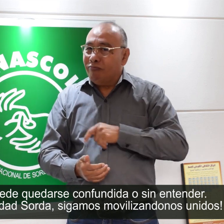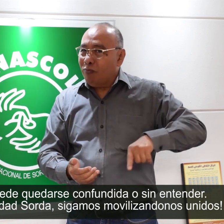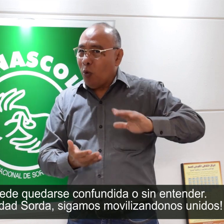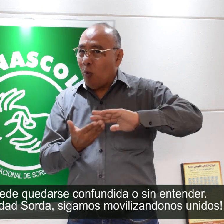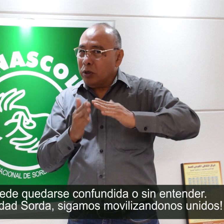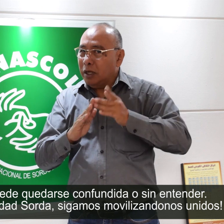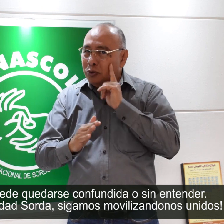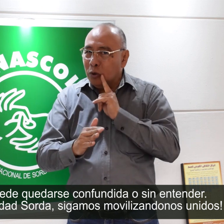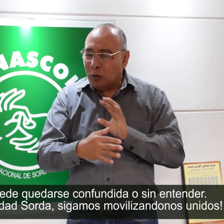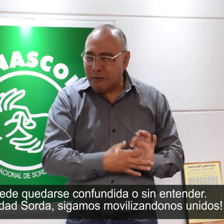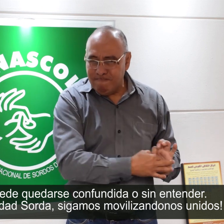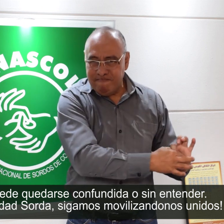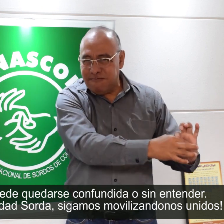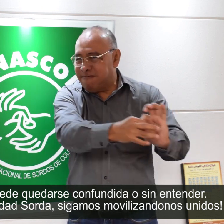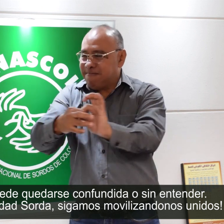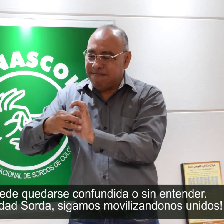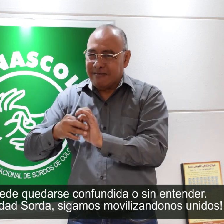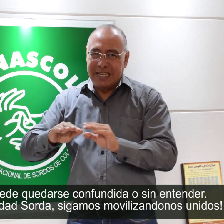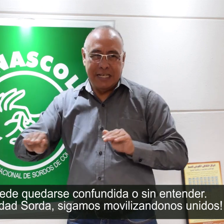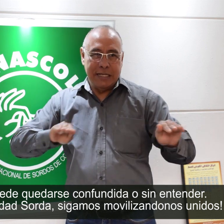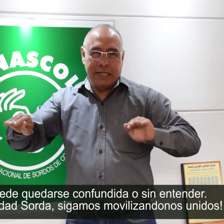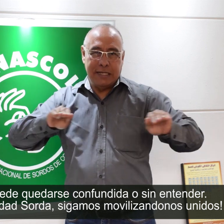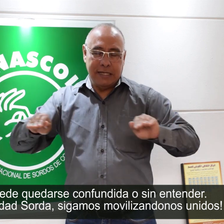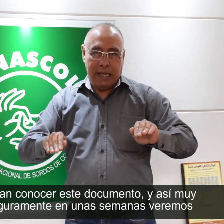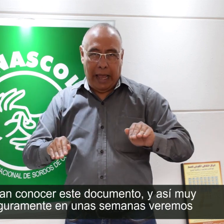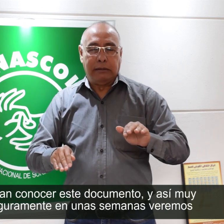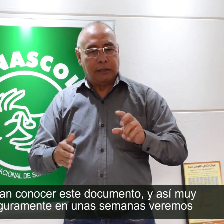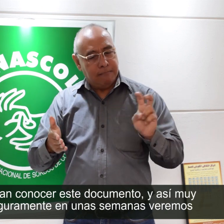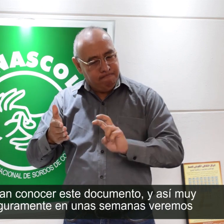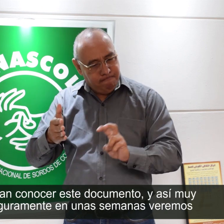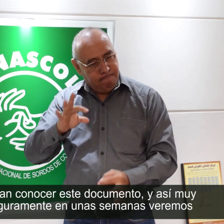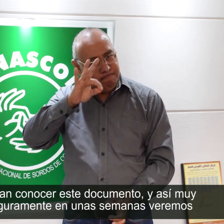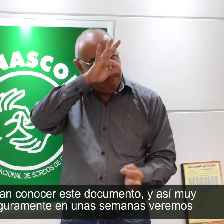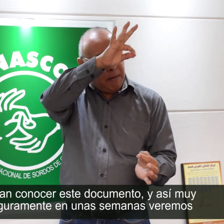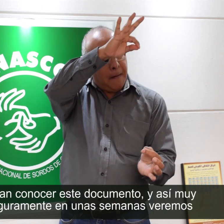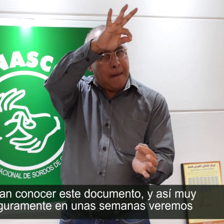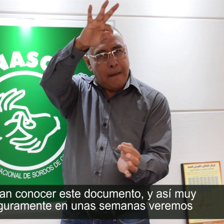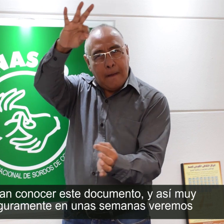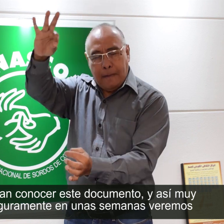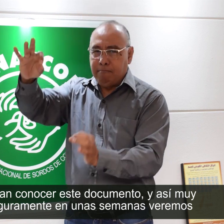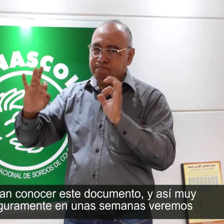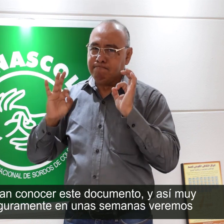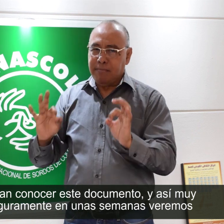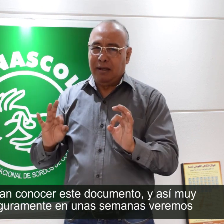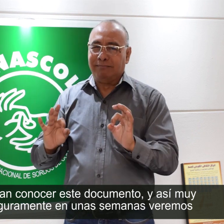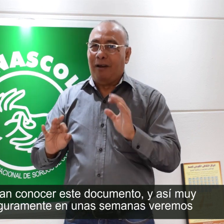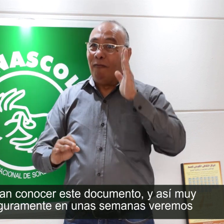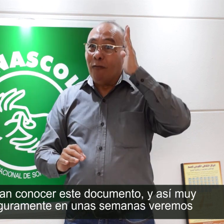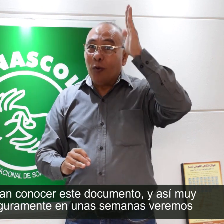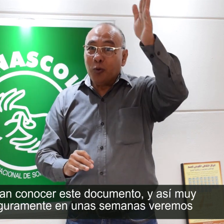sigamos movilizándonos unidos. Hagan conocer este documento y así, muy seguramente, en unas